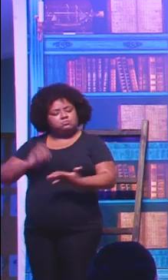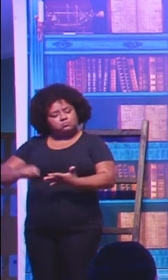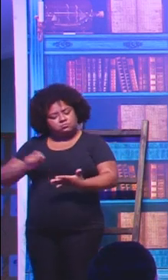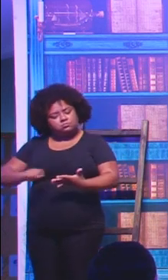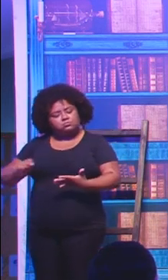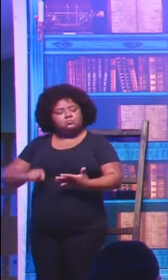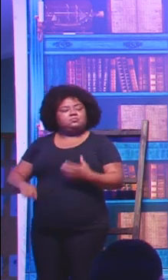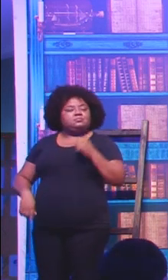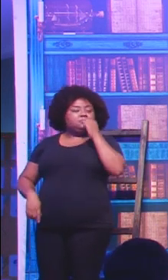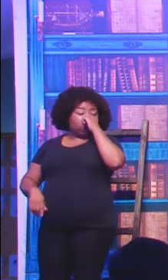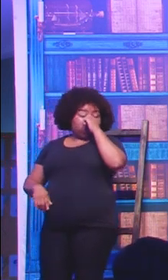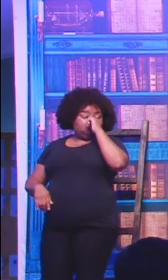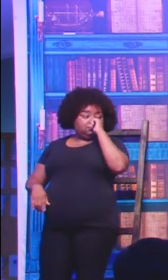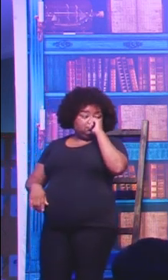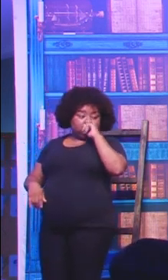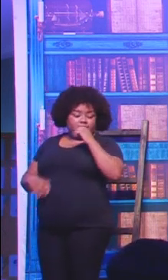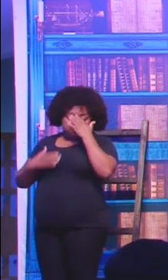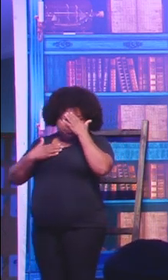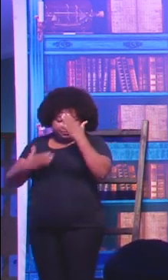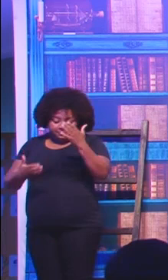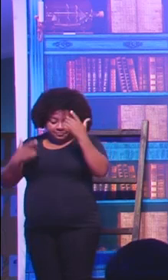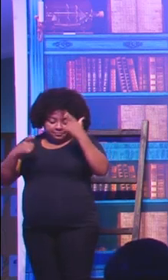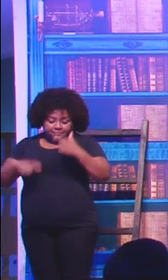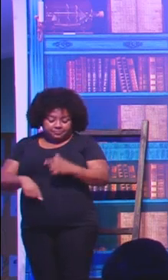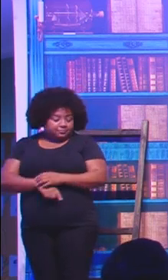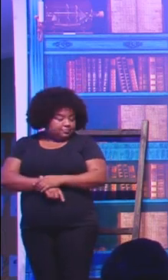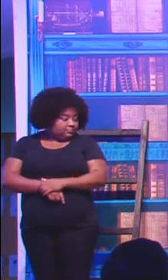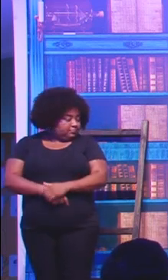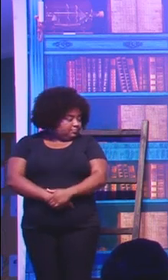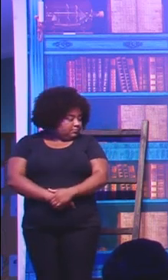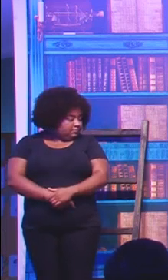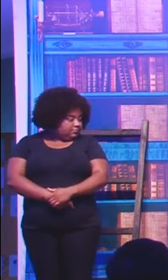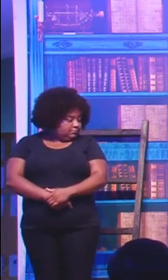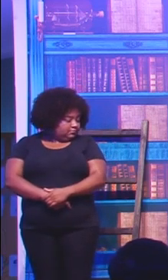Obrigado, Itamar, mais uma vez. Engraçado que